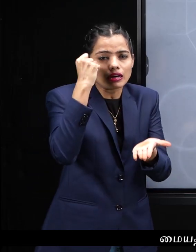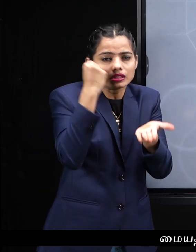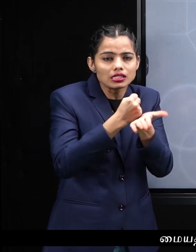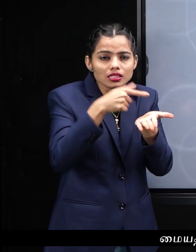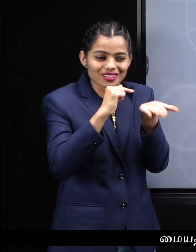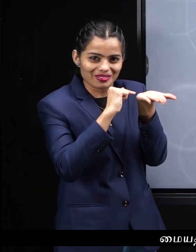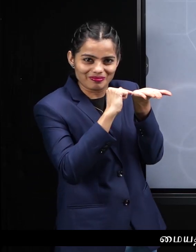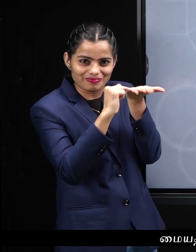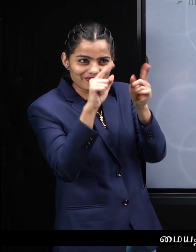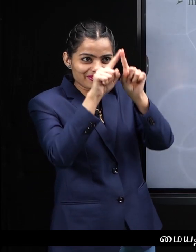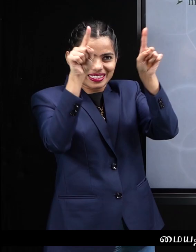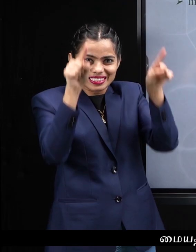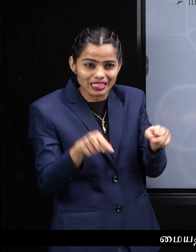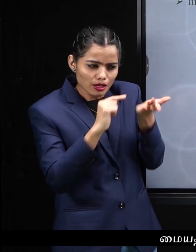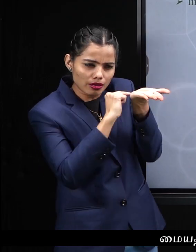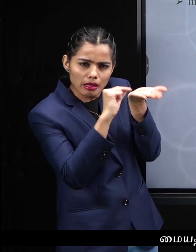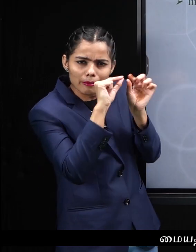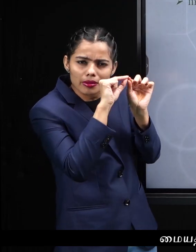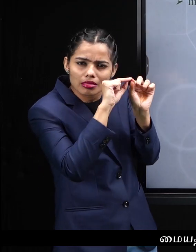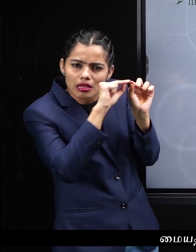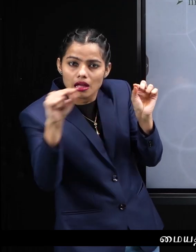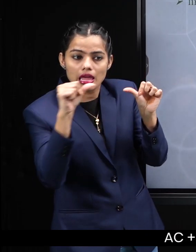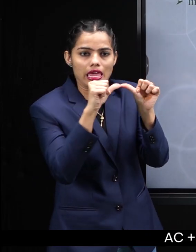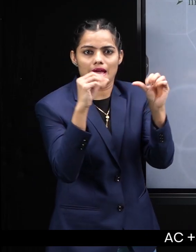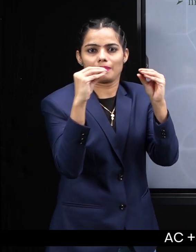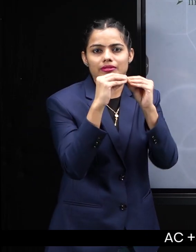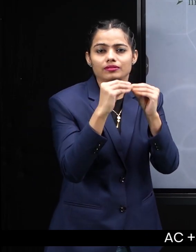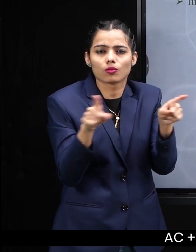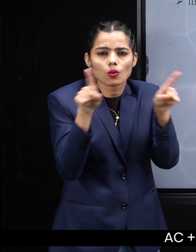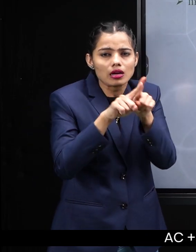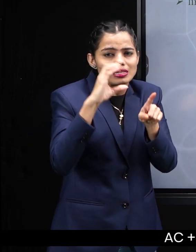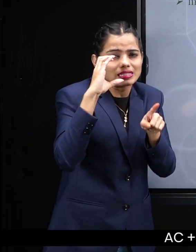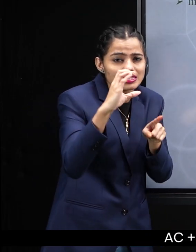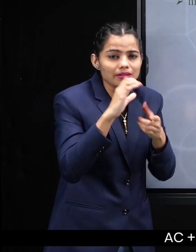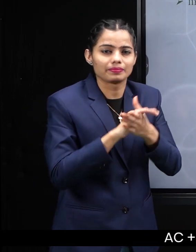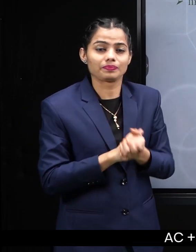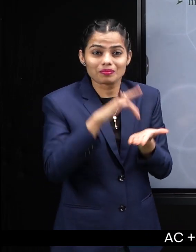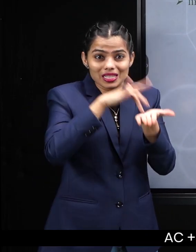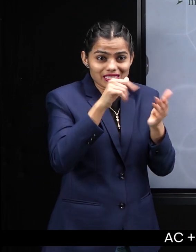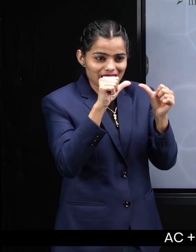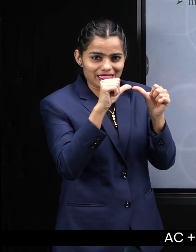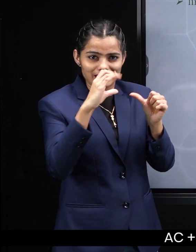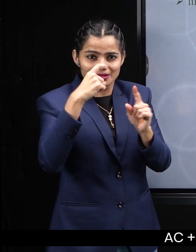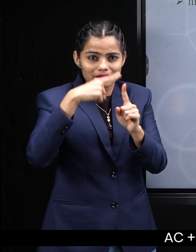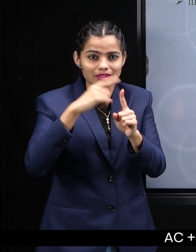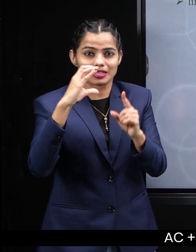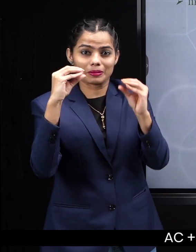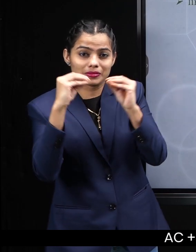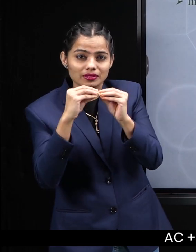மையத்தில் C உடன் AB கோடு பகுதியை கவனியுங்கள். AC கூட்டல் CB வரிப்பிரிவு AB யுடன் ஒத்துப்போகிறது.